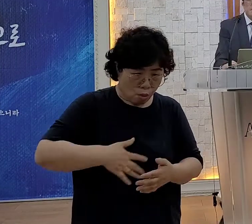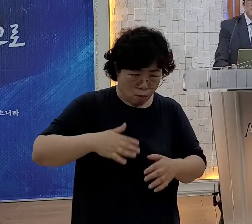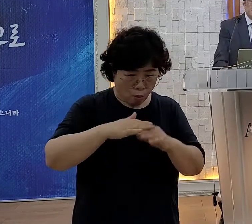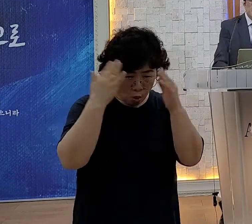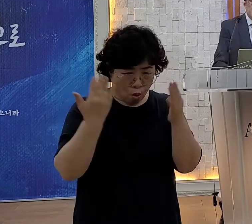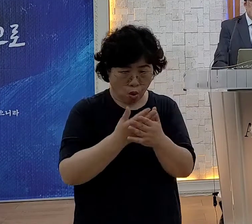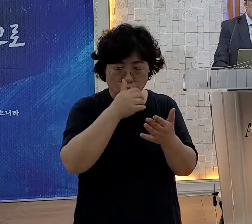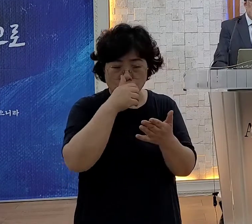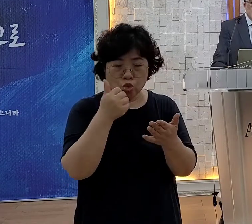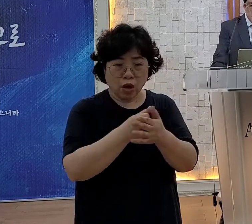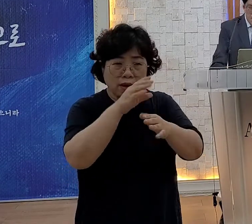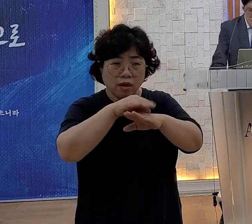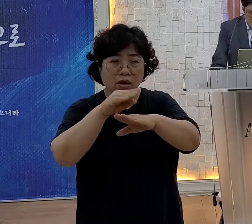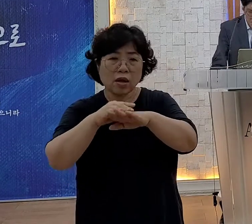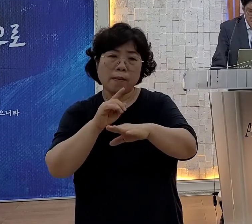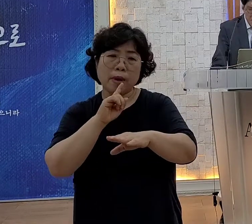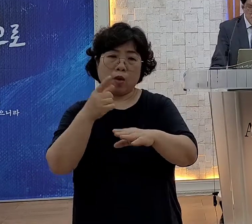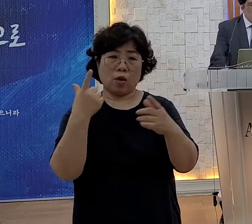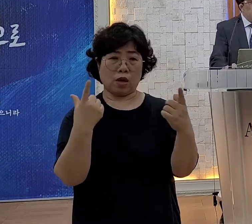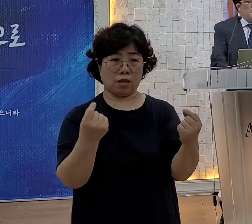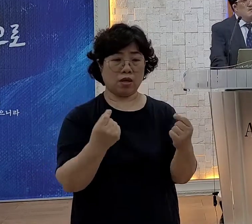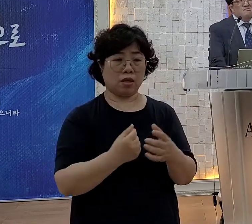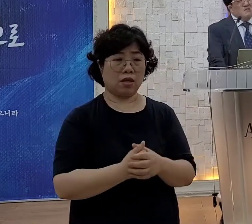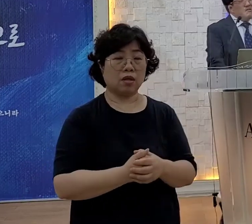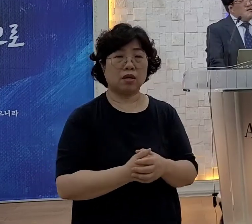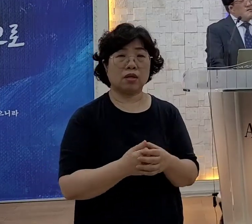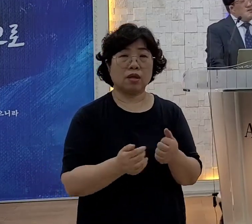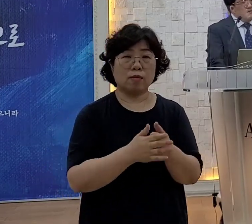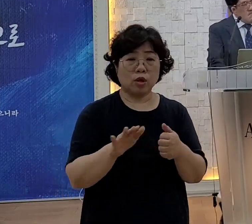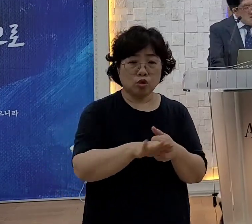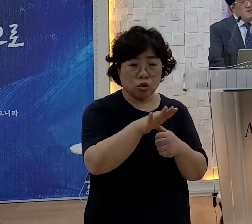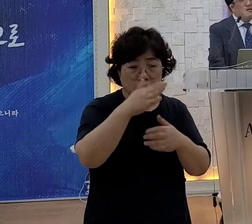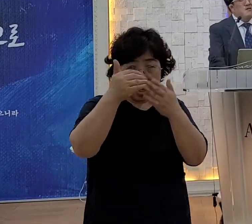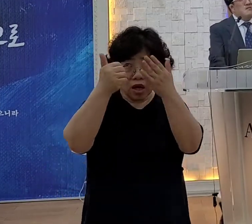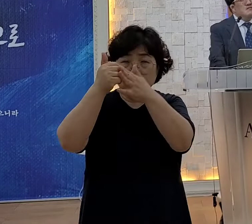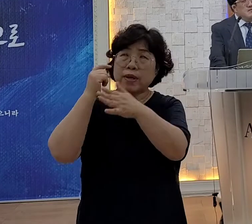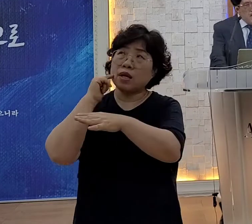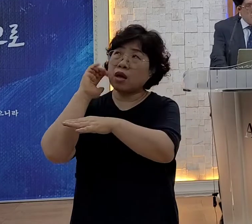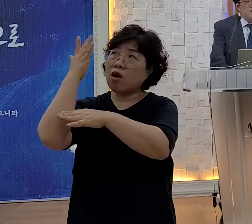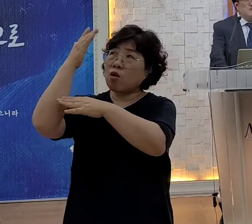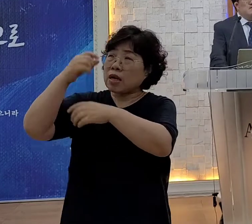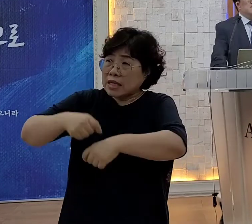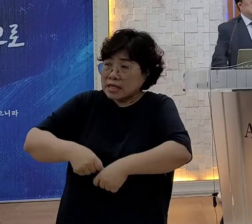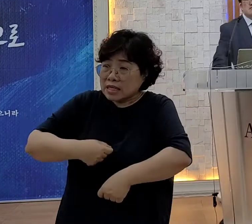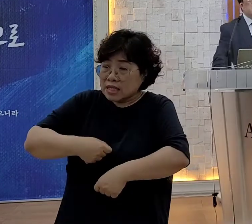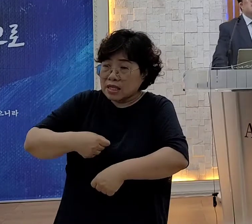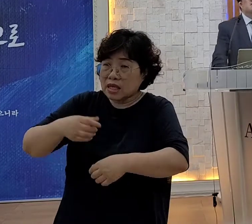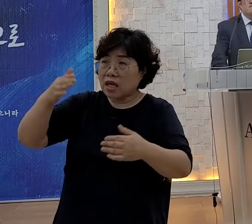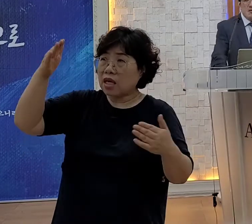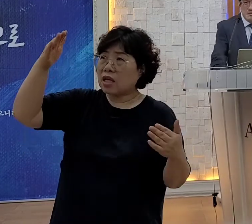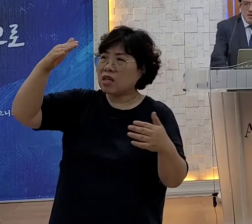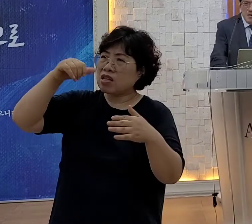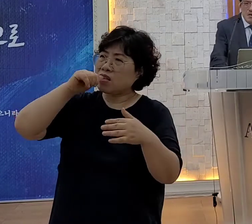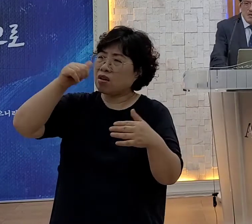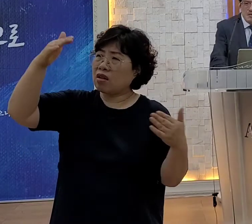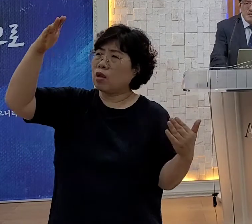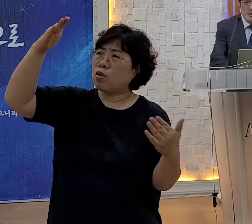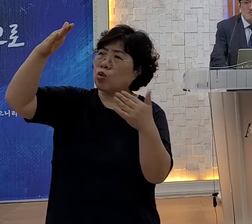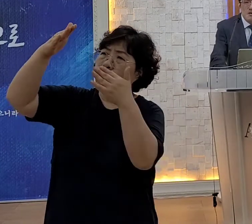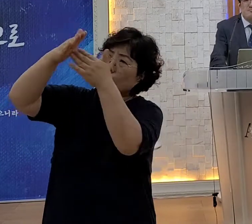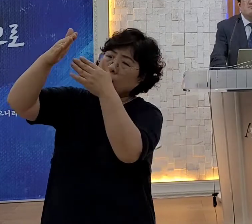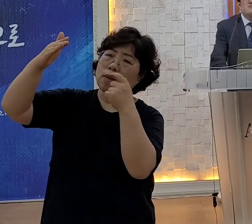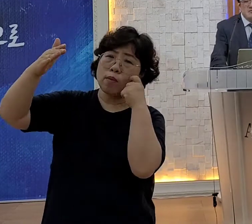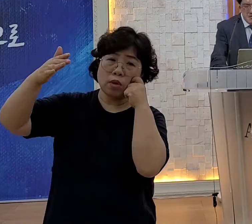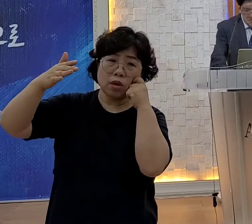죄다. 라는 것을 다시 보게 됩니다. 그래서 우리는 하나님의 영광에 그 의에 절대 이르지 못한다.